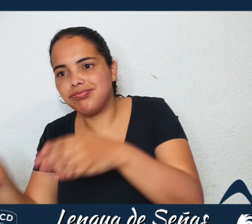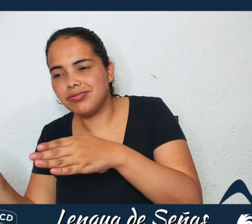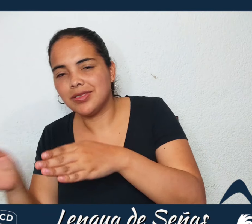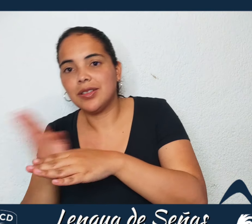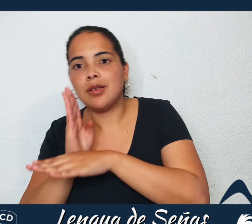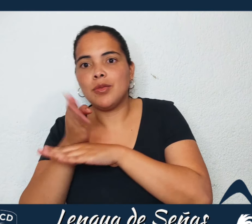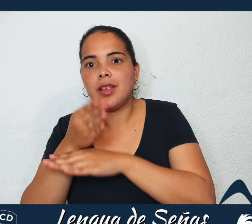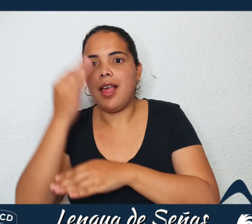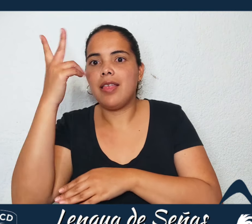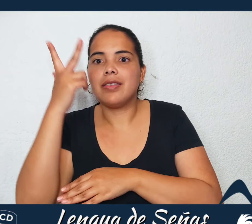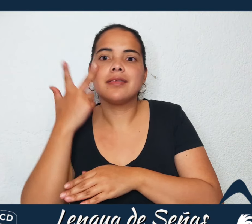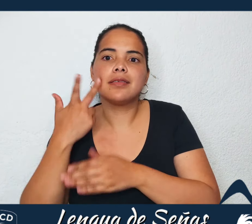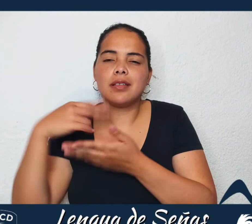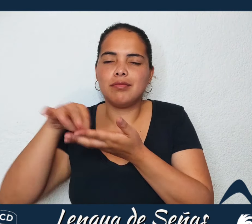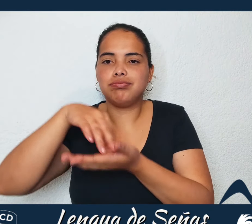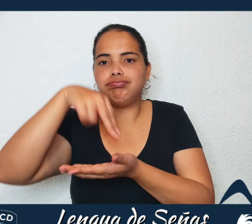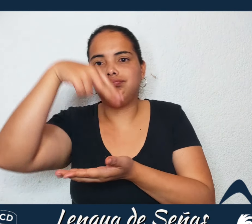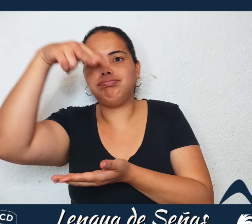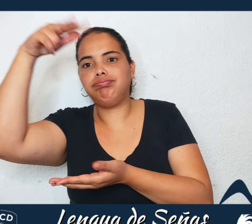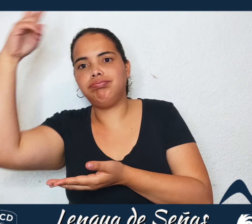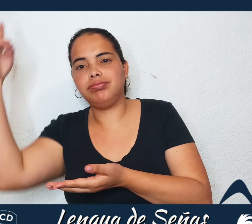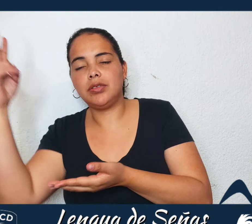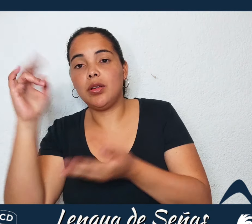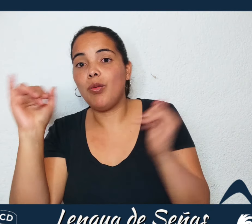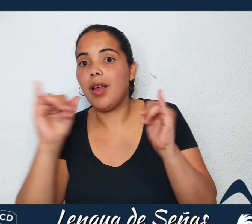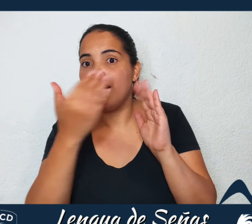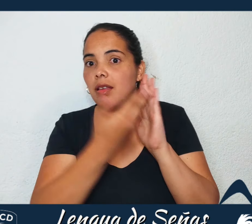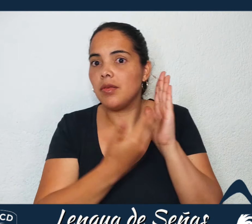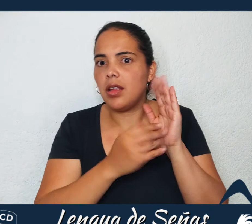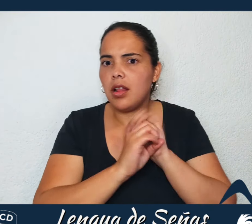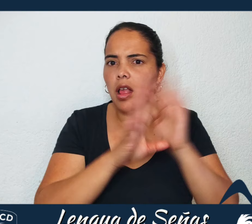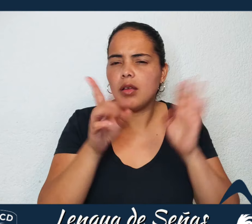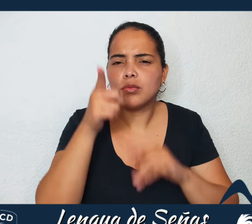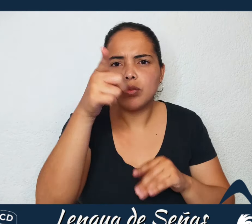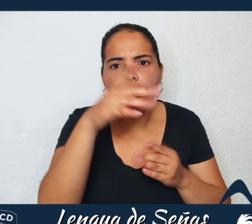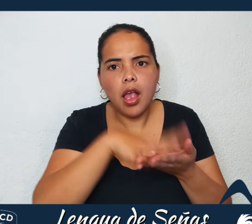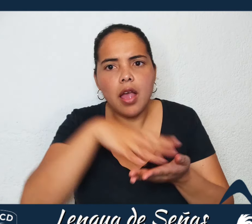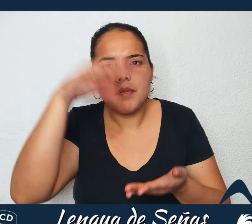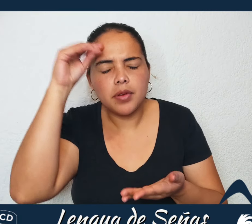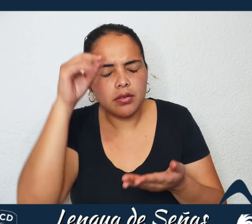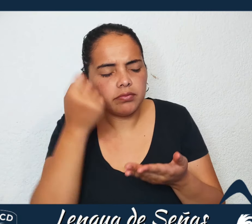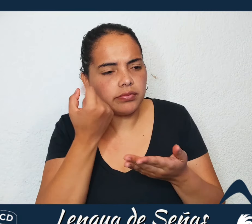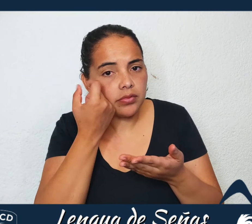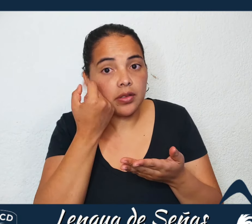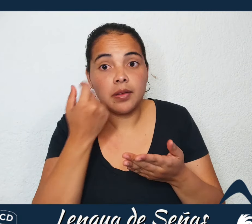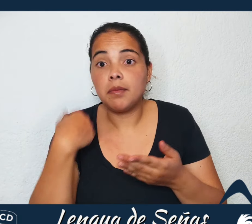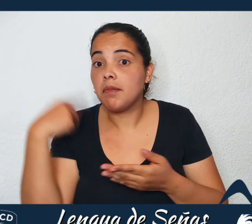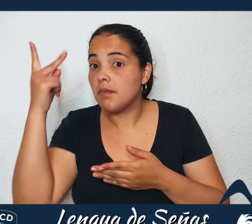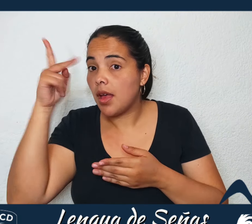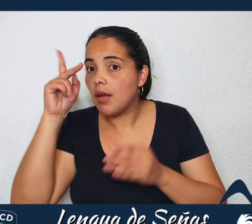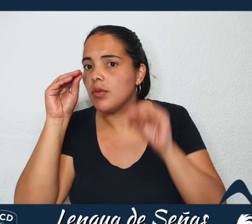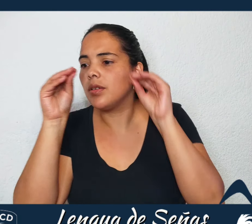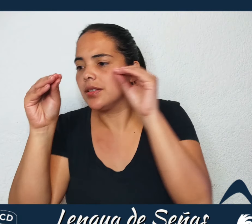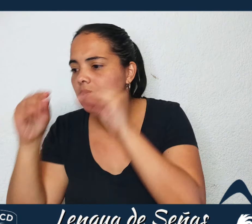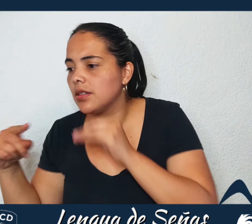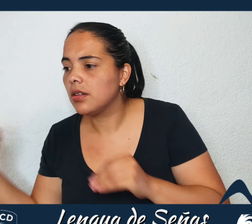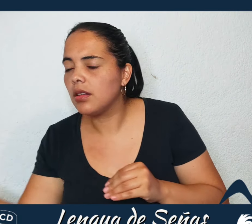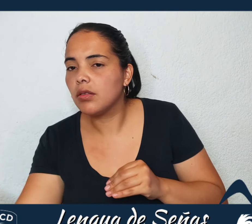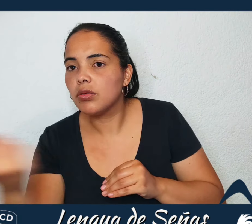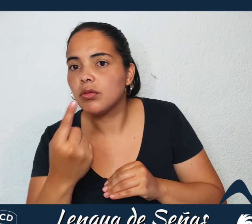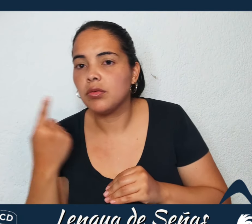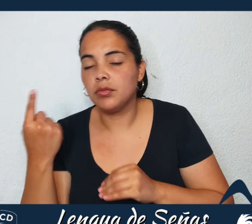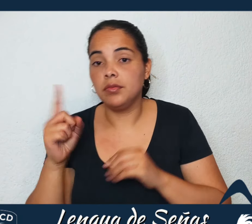que resucitó al tercer día conforme a las escrituras. Aquí Pablo estaba haciendo una enseñanza muy